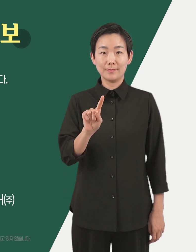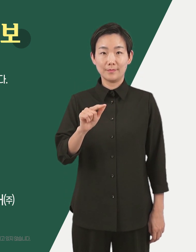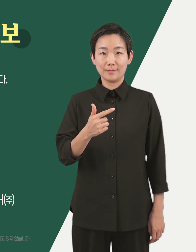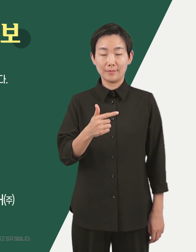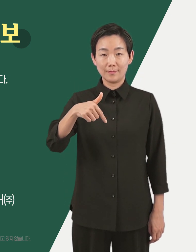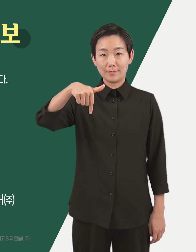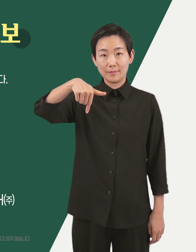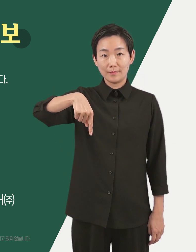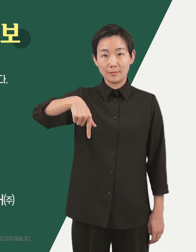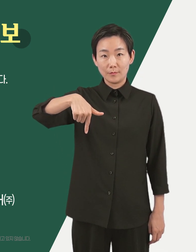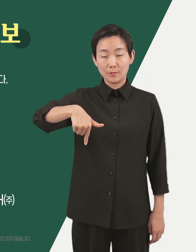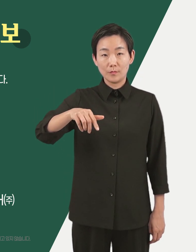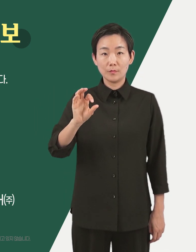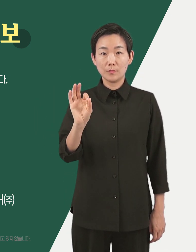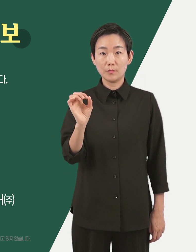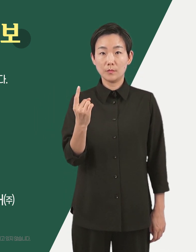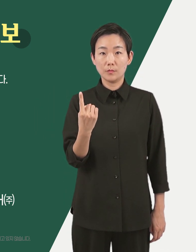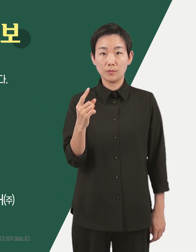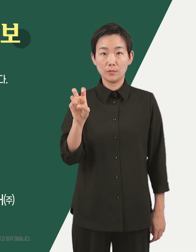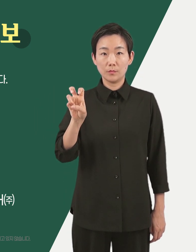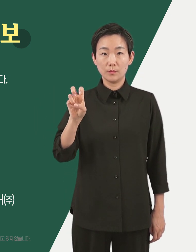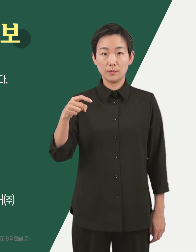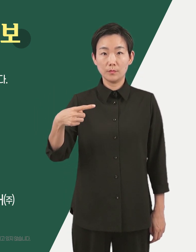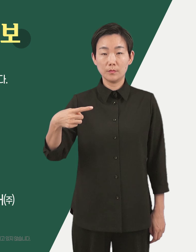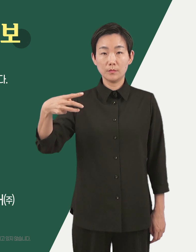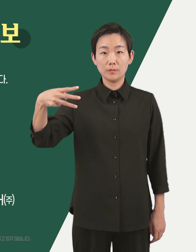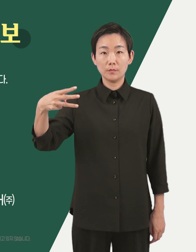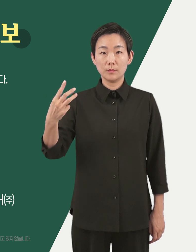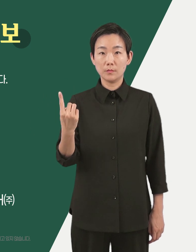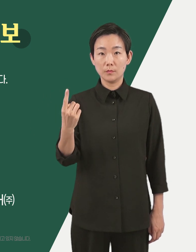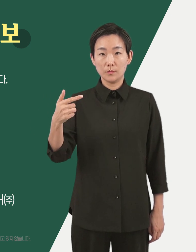HEM-7530T. 업체명 한국오므론 헬스케어.